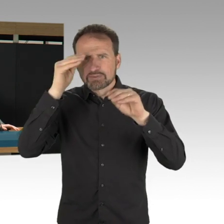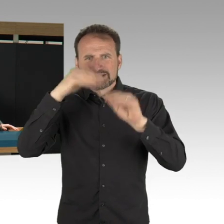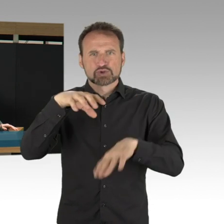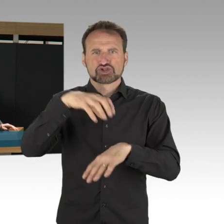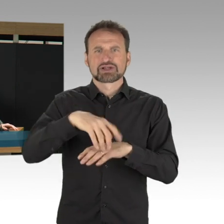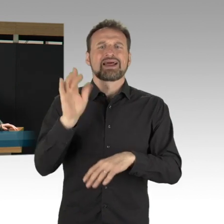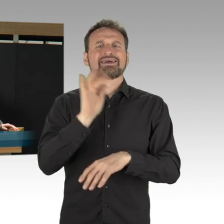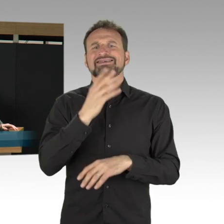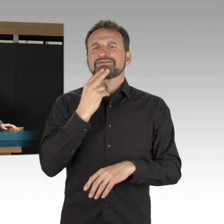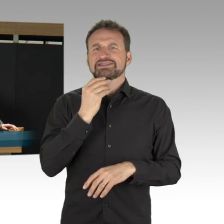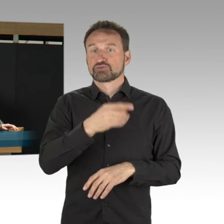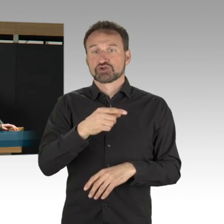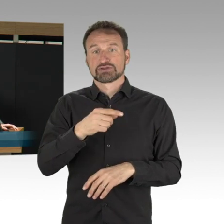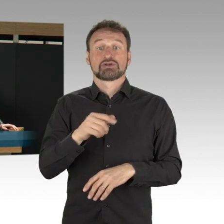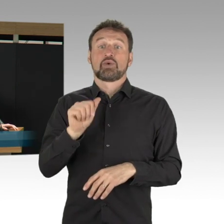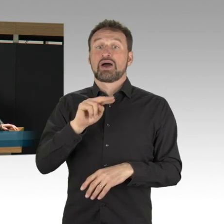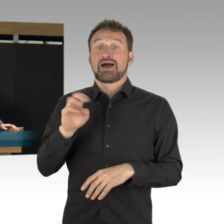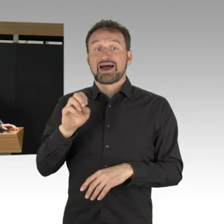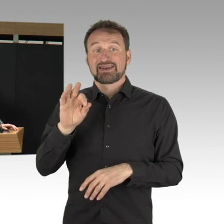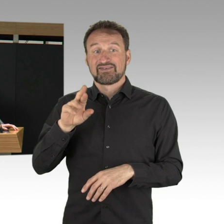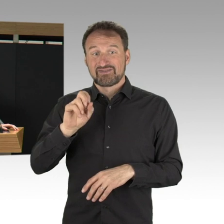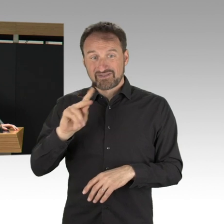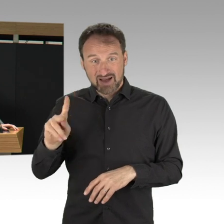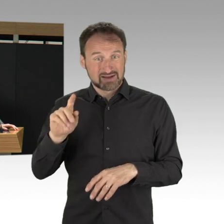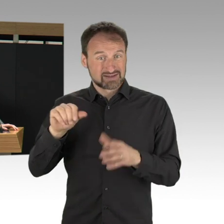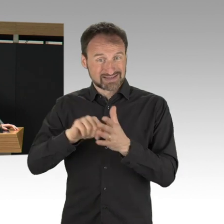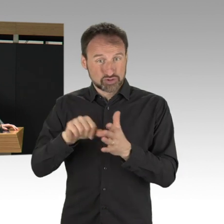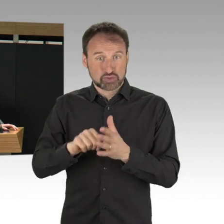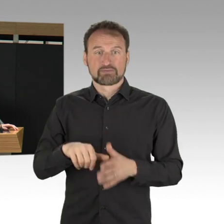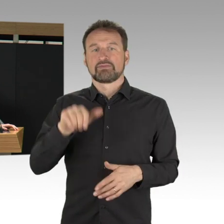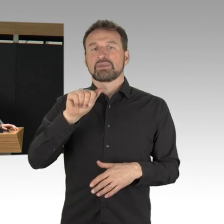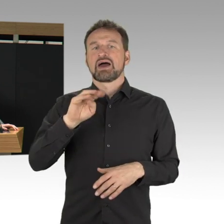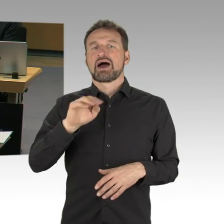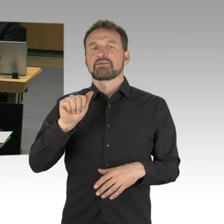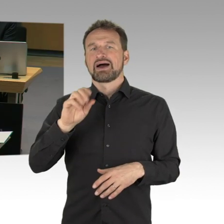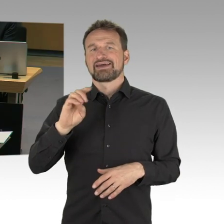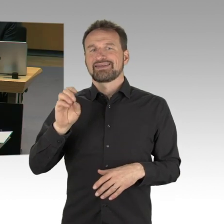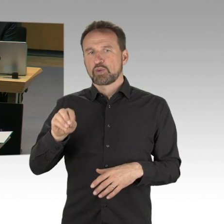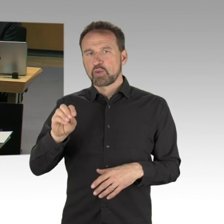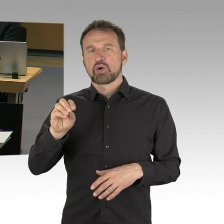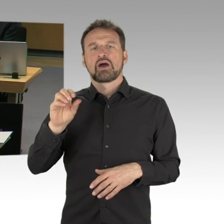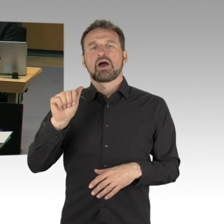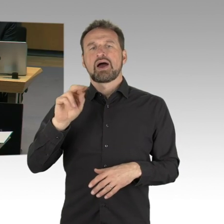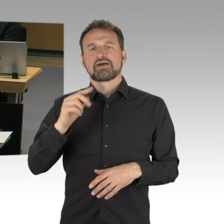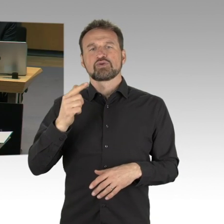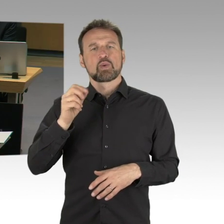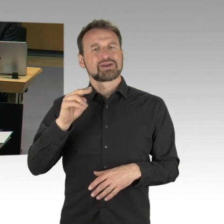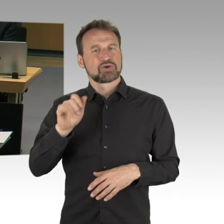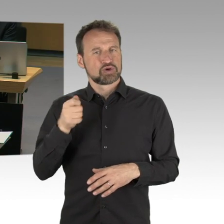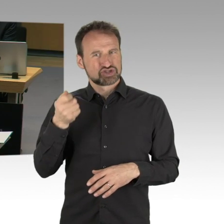Antisemitismus in dieser Stadt leistet, obwohl sie selbst betroffen ist, wie sich hier wieder zeigt.